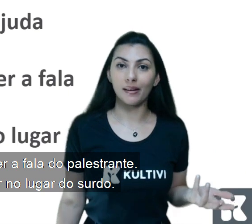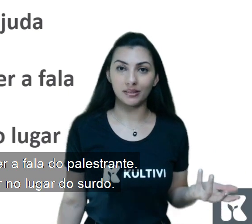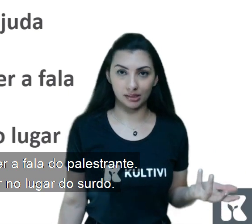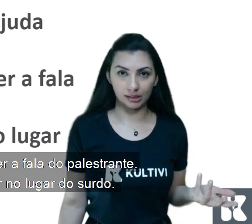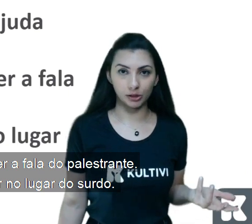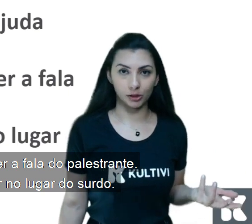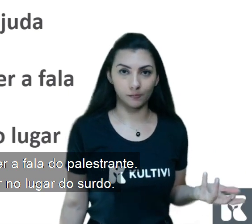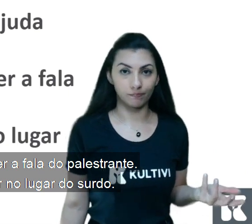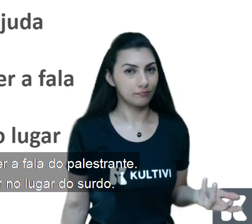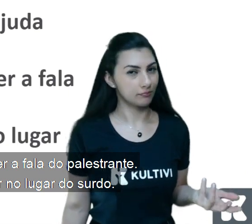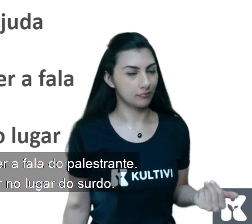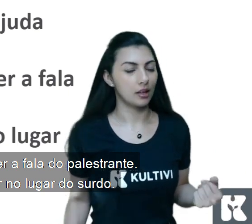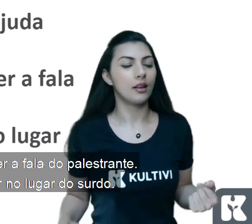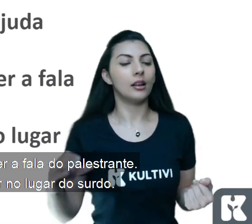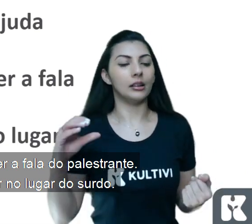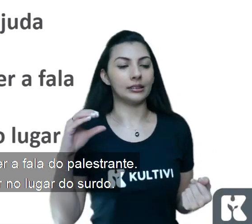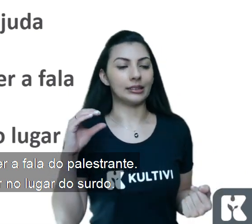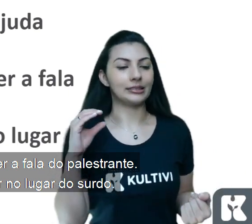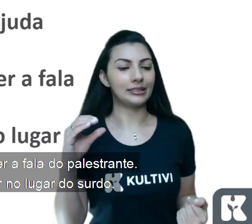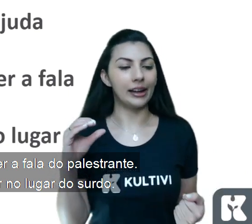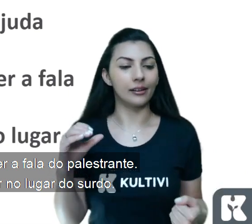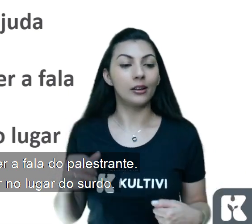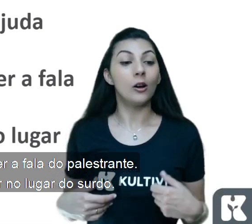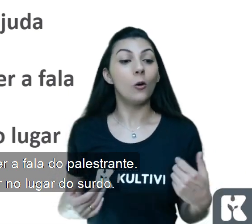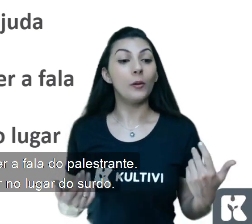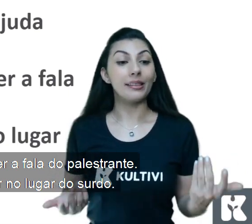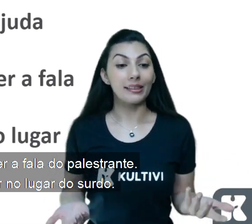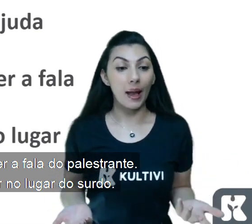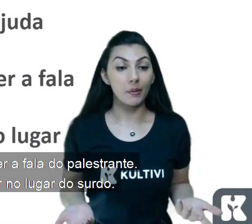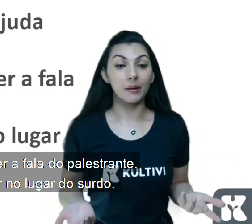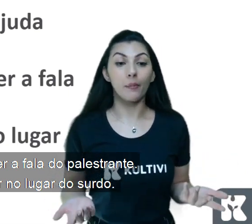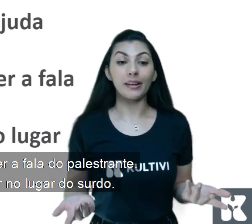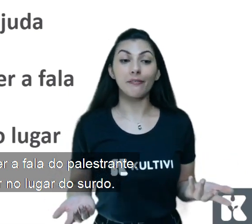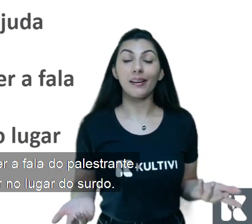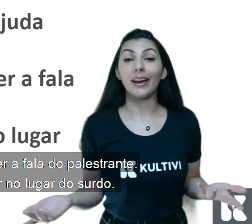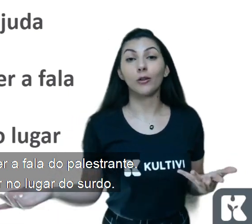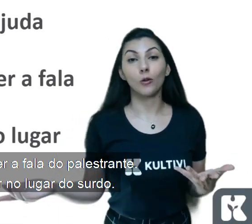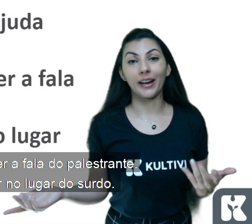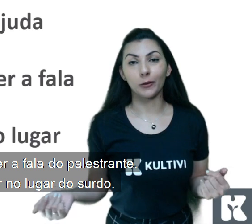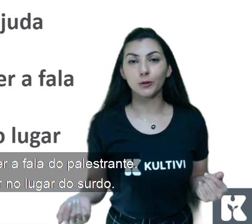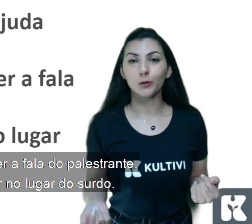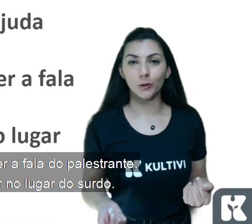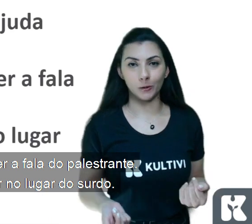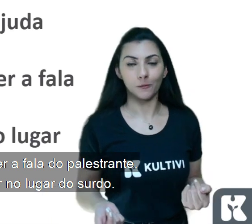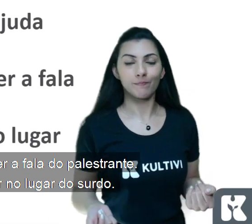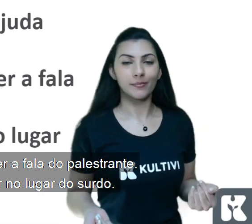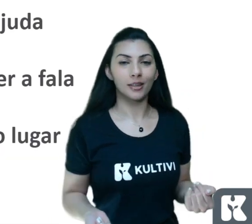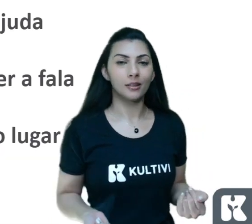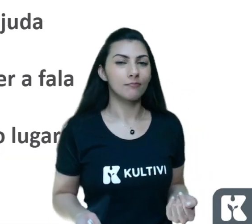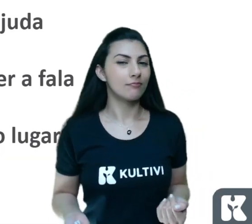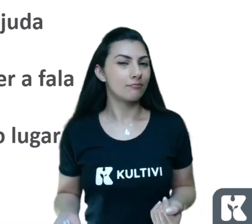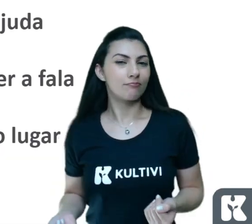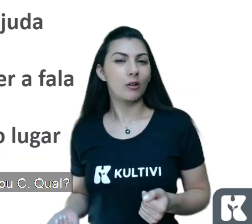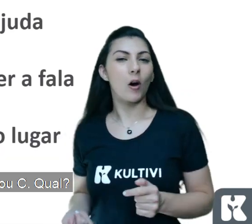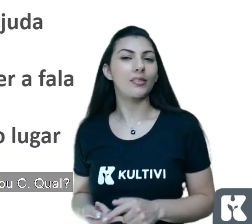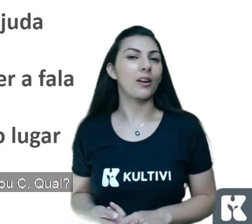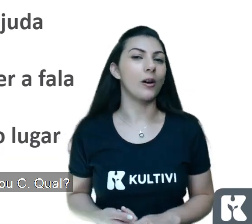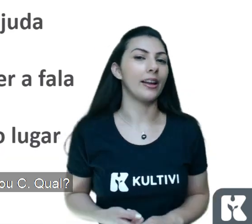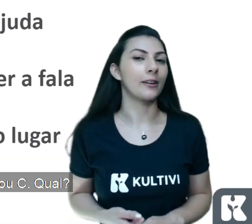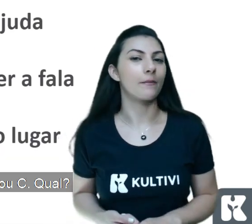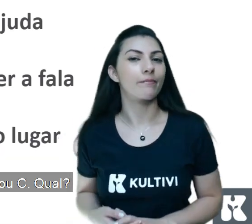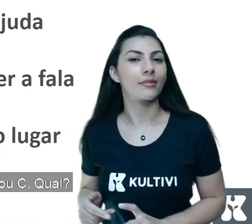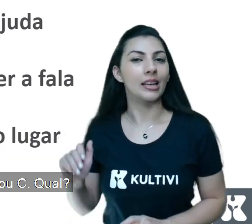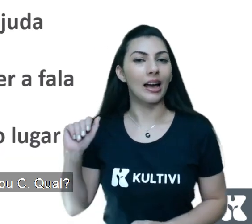fala do palestrante. Letra C. O intérprete pode falar no lugar do surdo. Qual